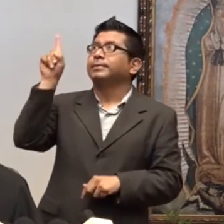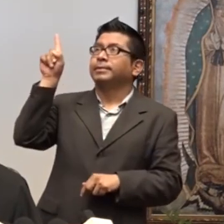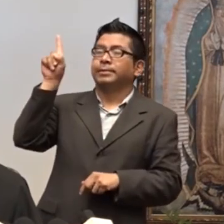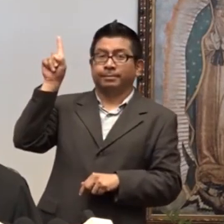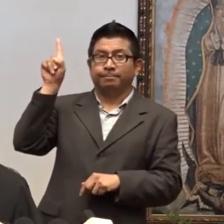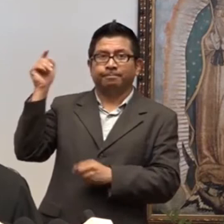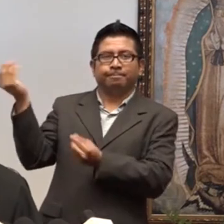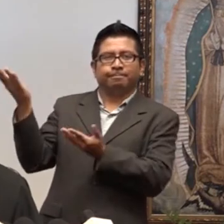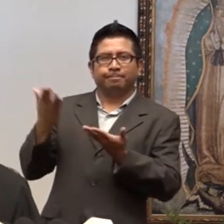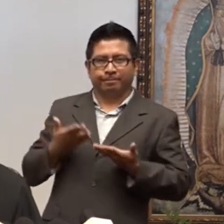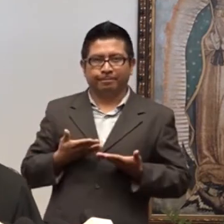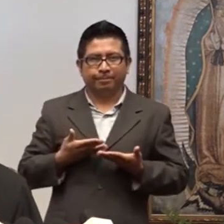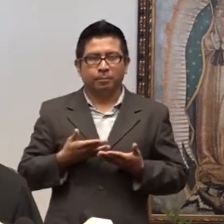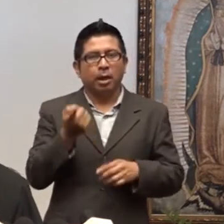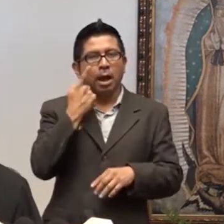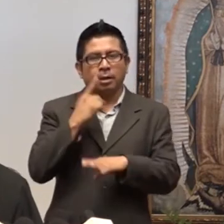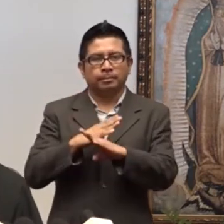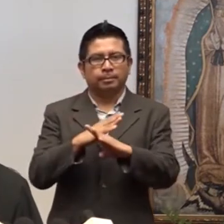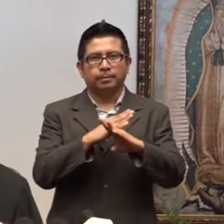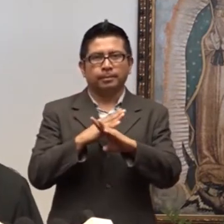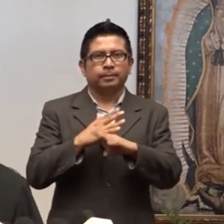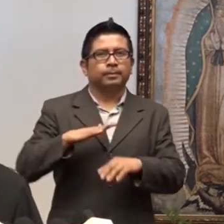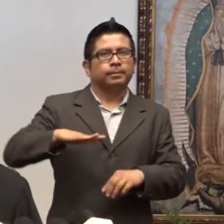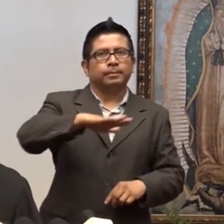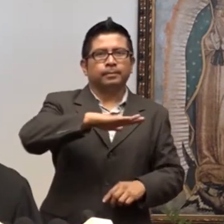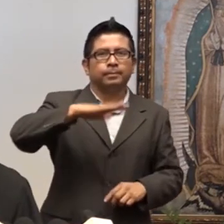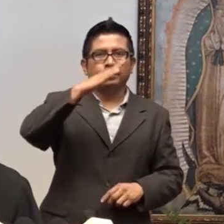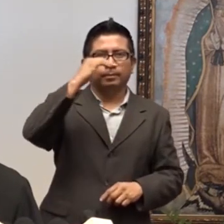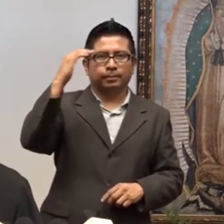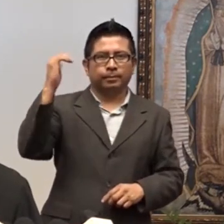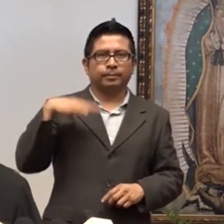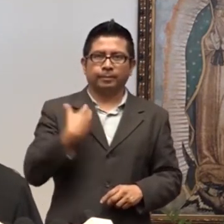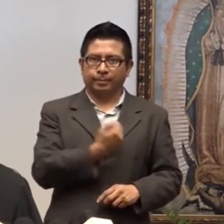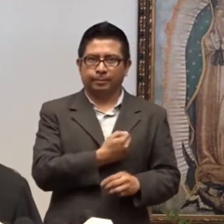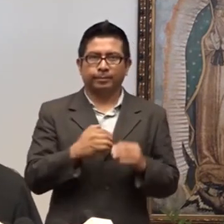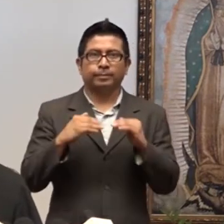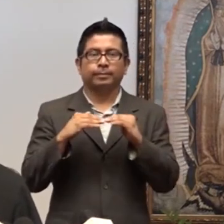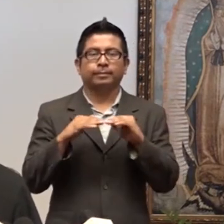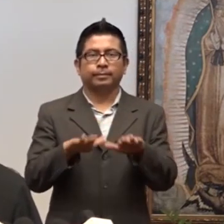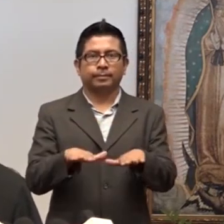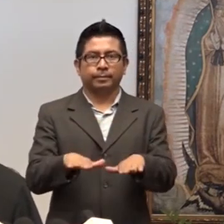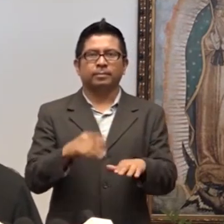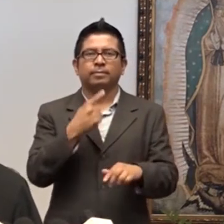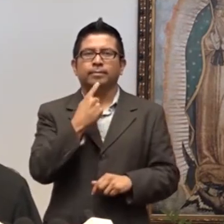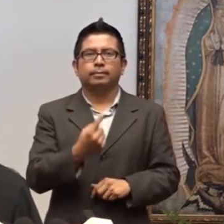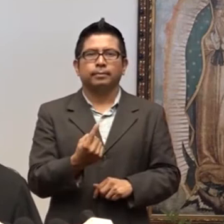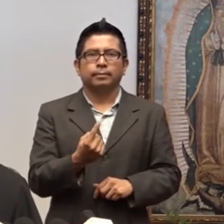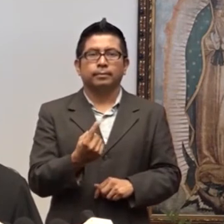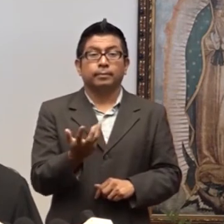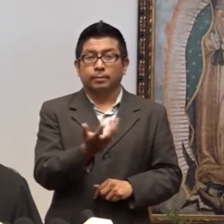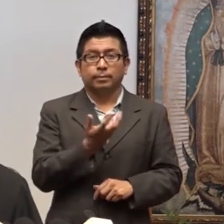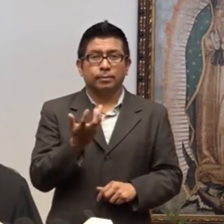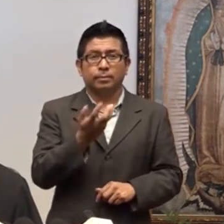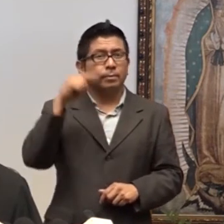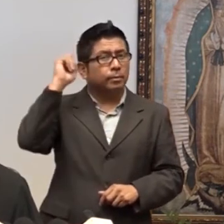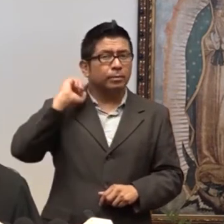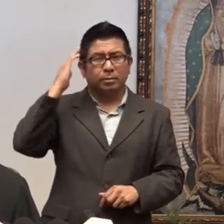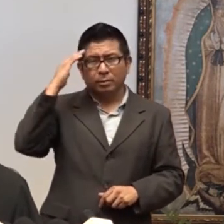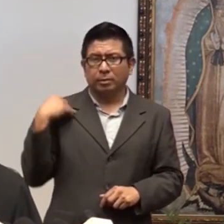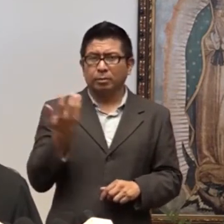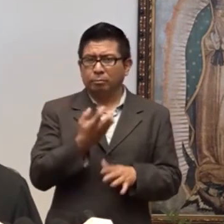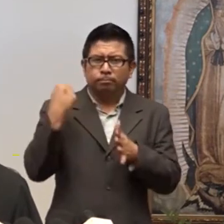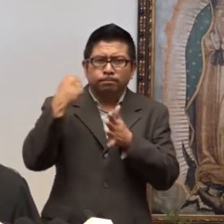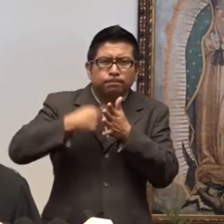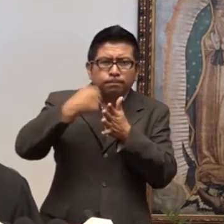don de protección de nuestro país pero también quiero agradecer a todos los que tomaron parte en